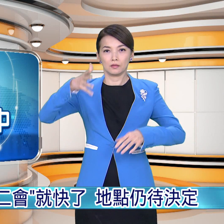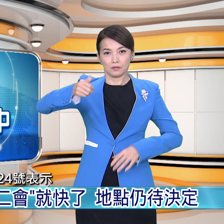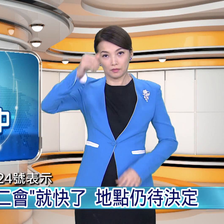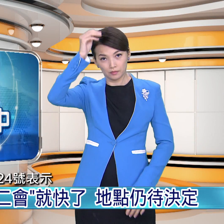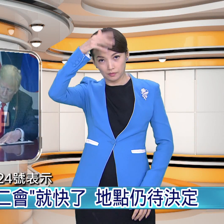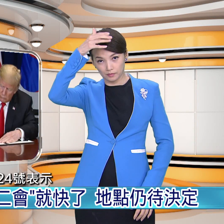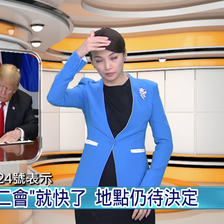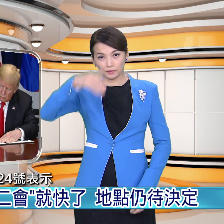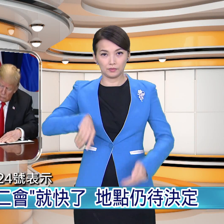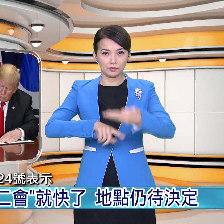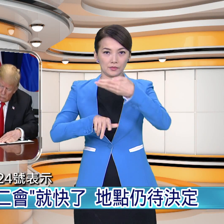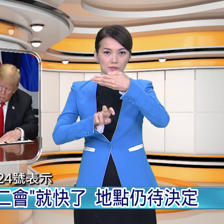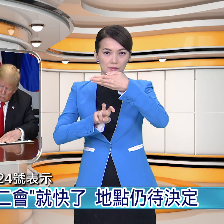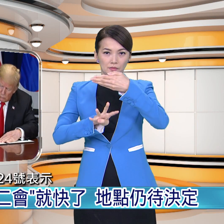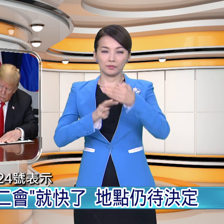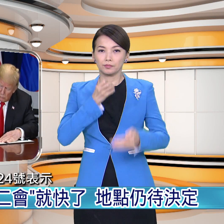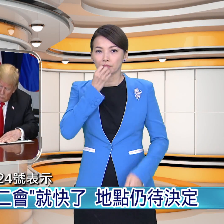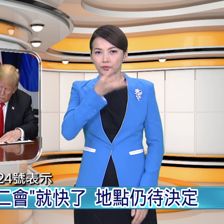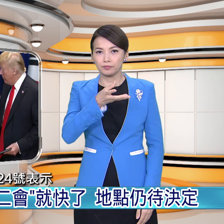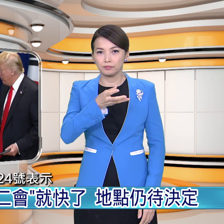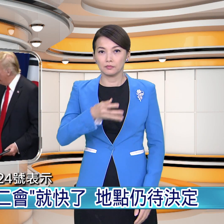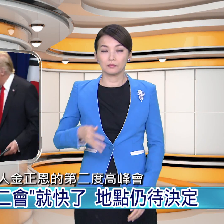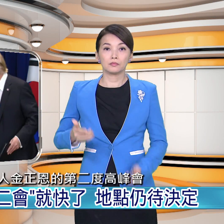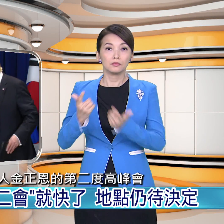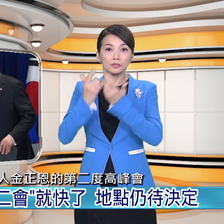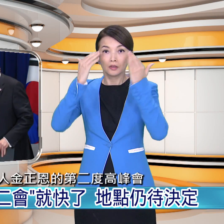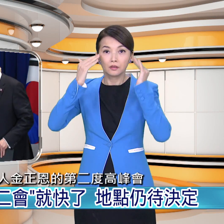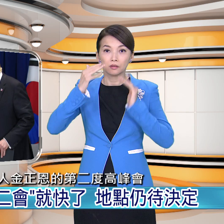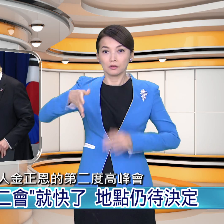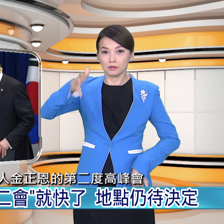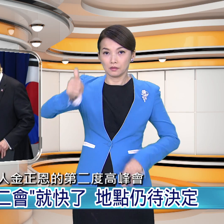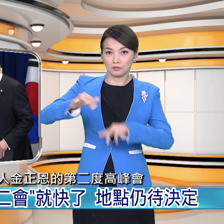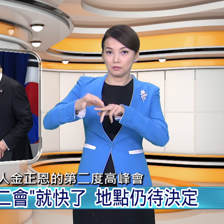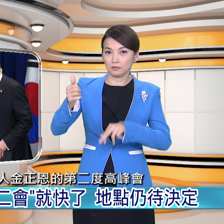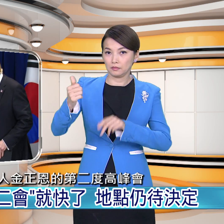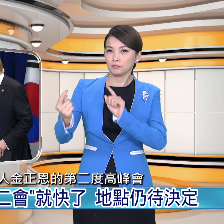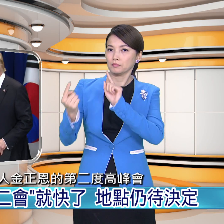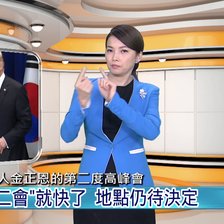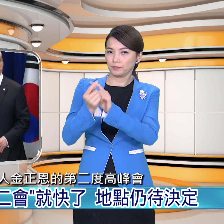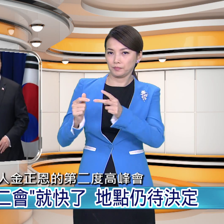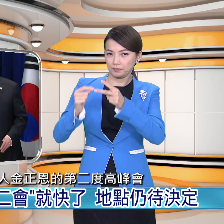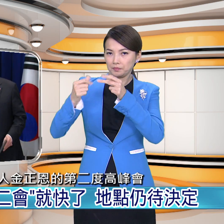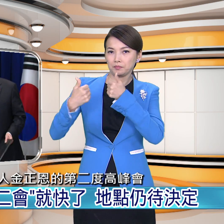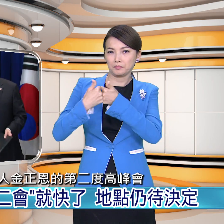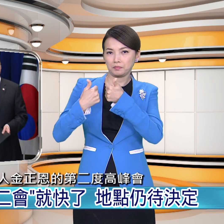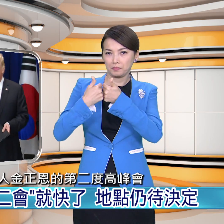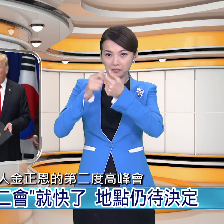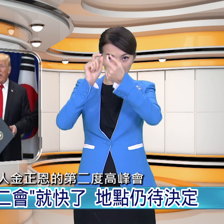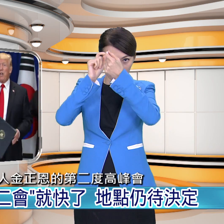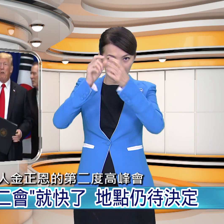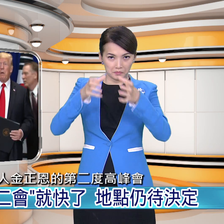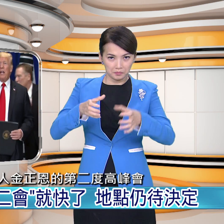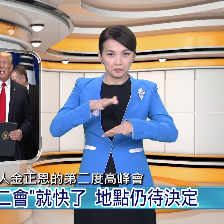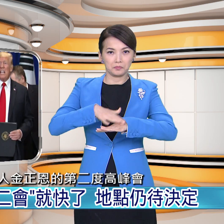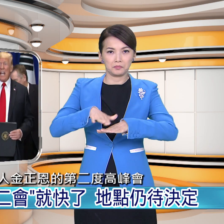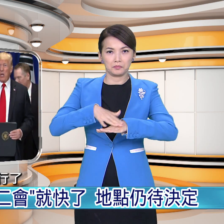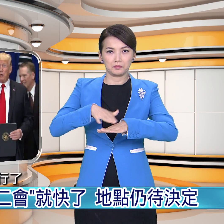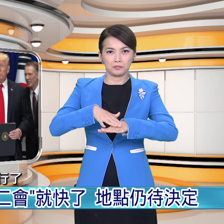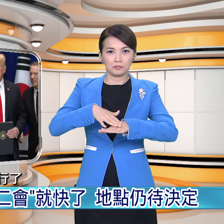美国总统川普24号表示，他和北韩领导人金正恩的第二度高峰会很快